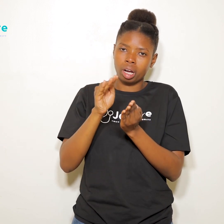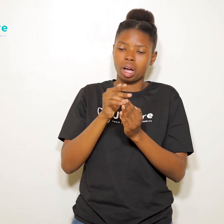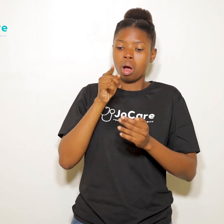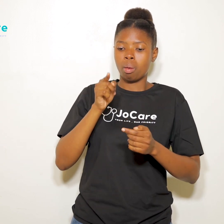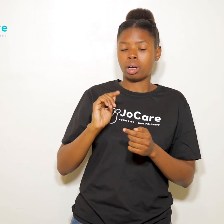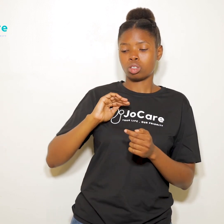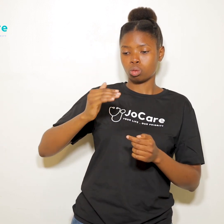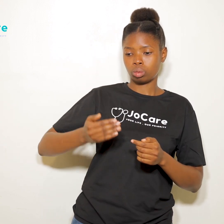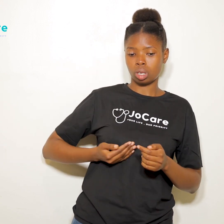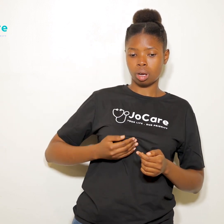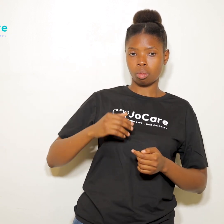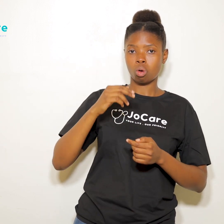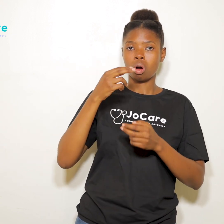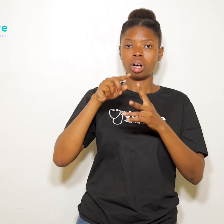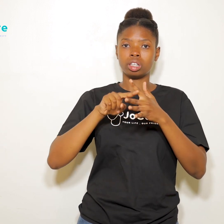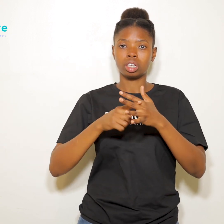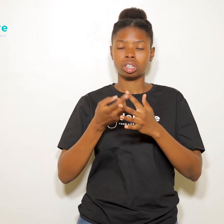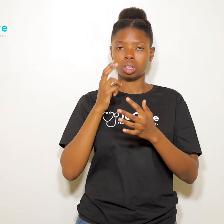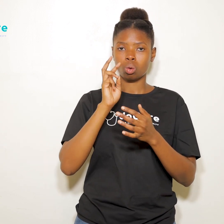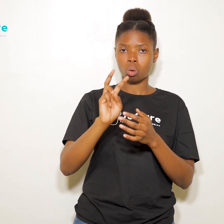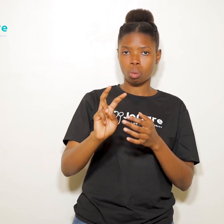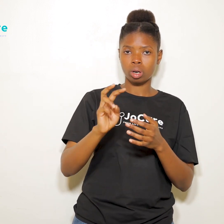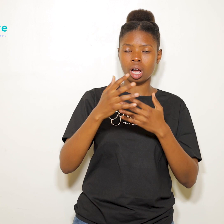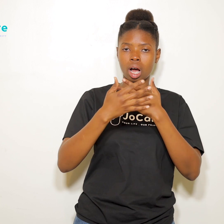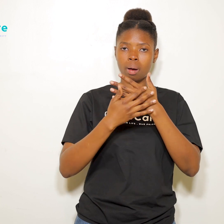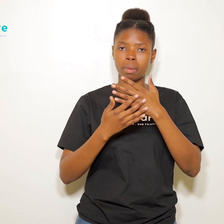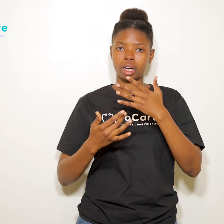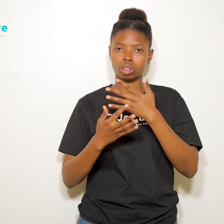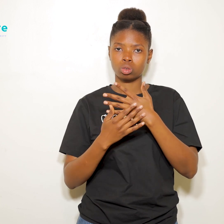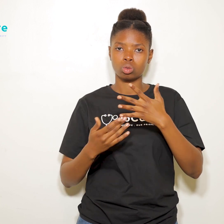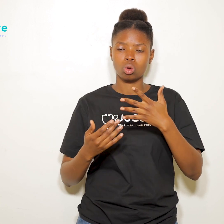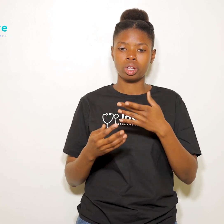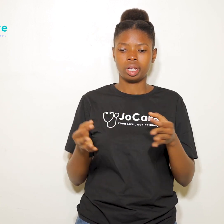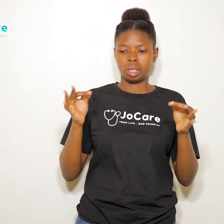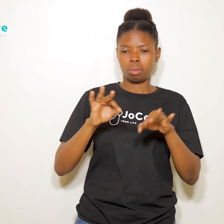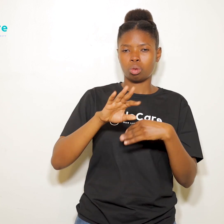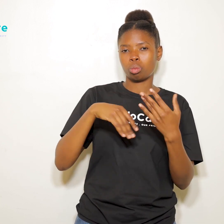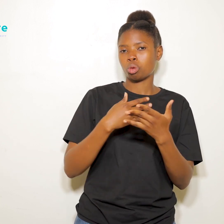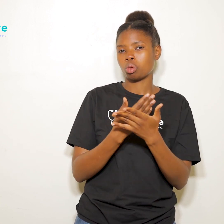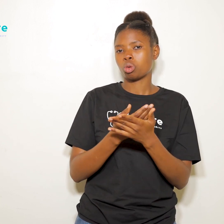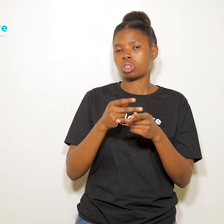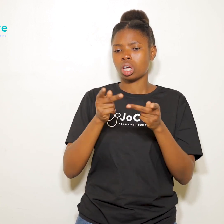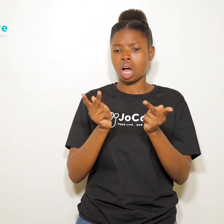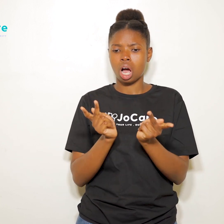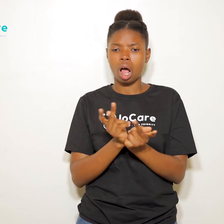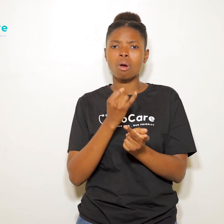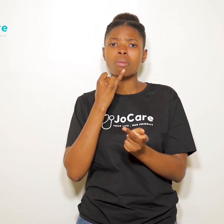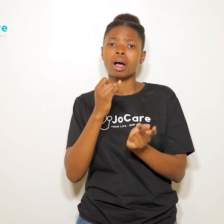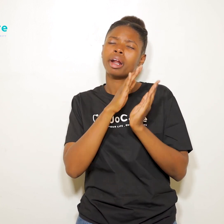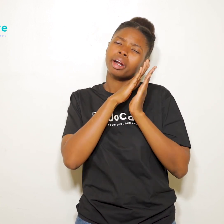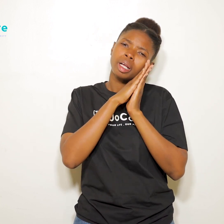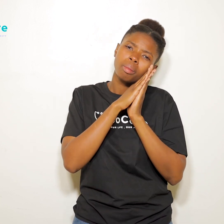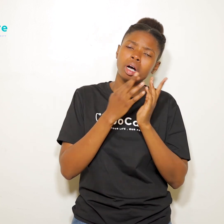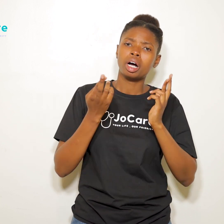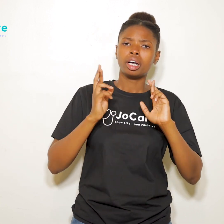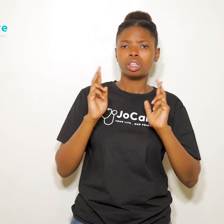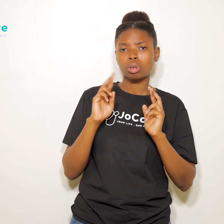umudamu noneho atangira kubona amaraso. Bya bindi nyababyeyi yari yateguye kwakiramo umwana, igihe uwo mwana atabashije kwirema